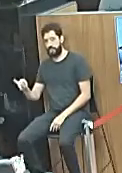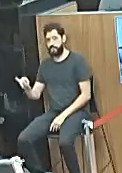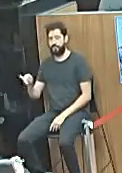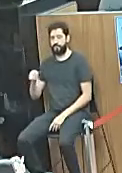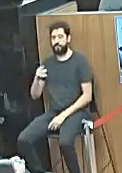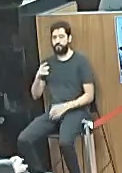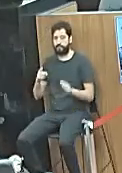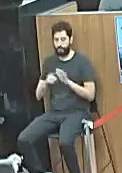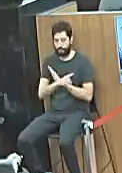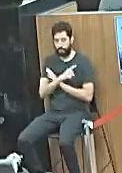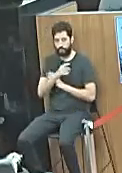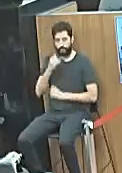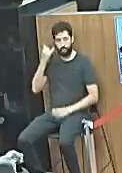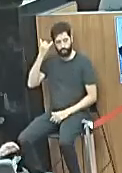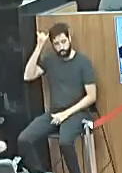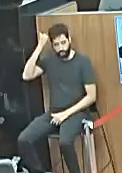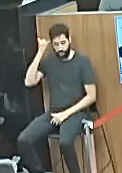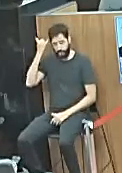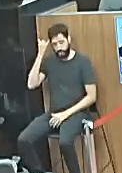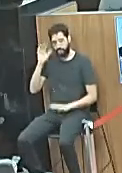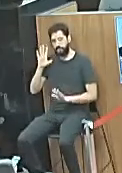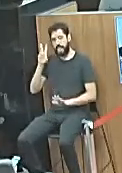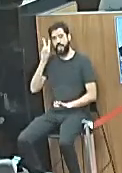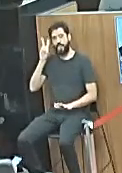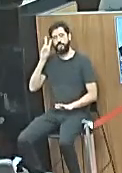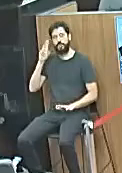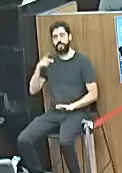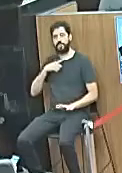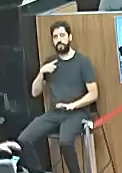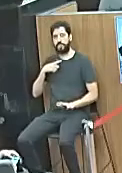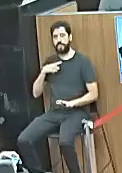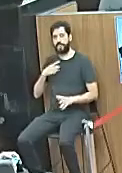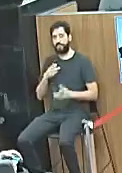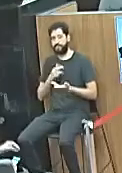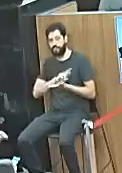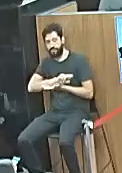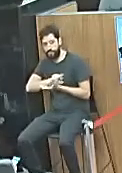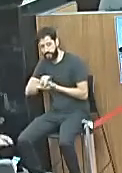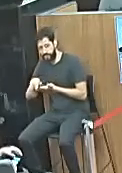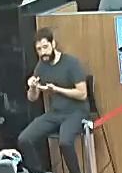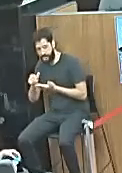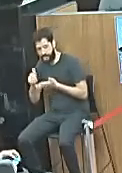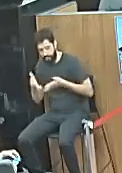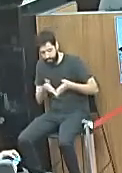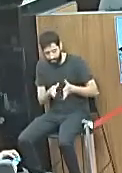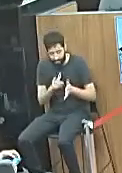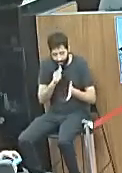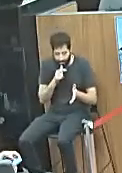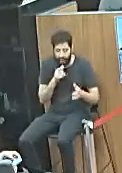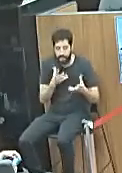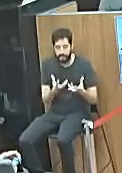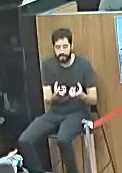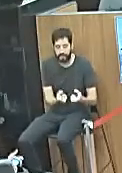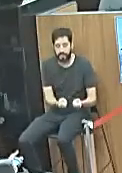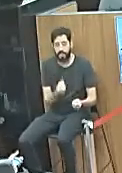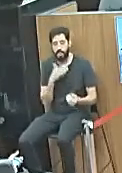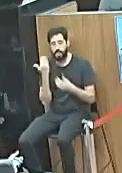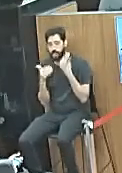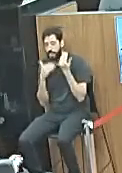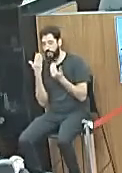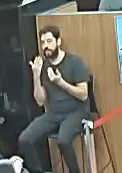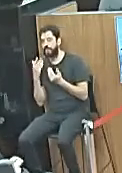jean lembrando que vários afluentes estão morrendo ou já estão secos as nossas comunidades rurais